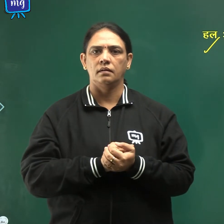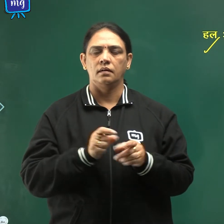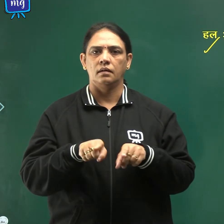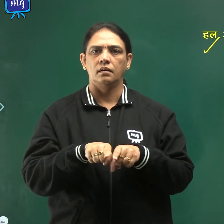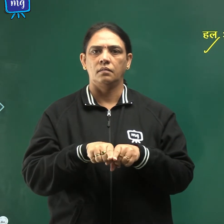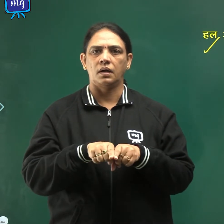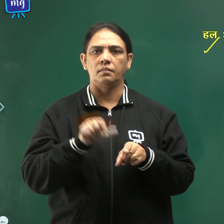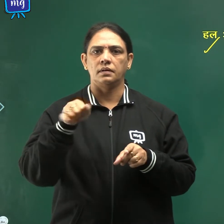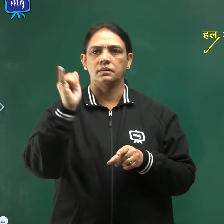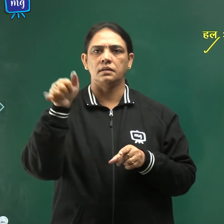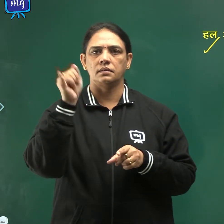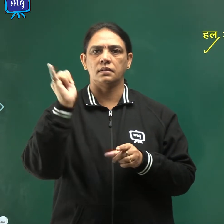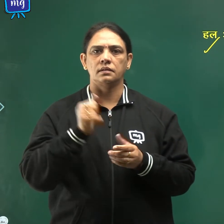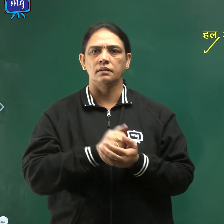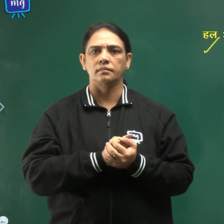बराबर 66,